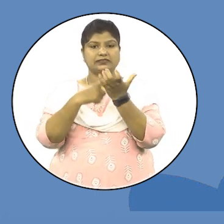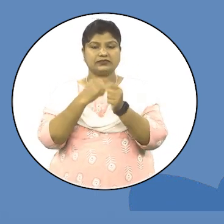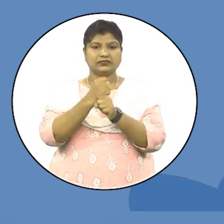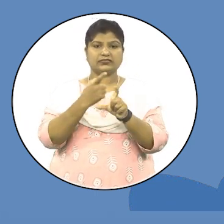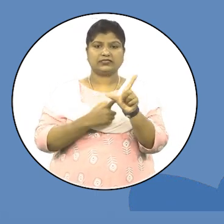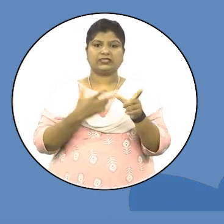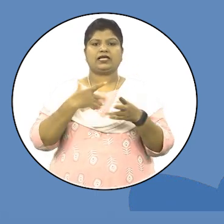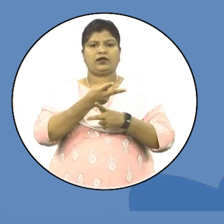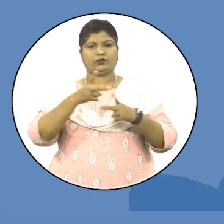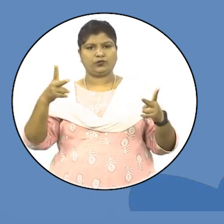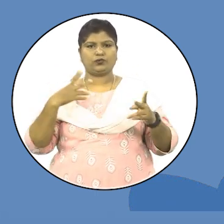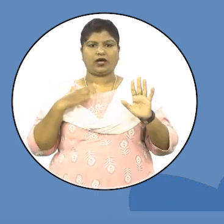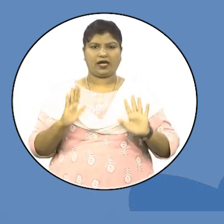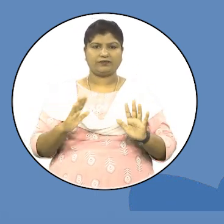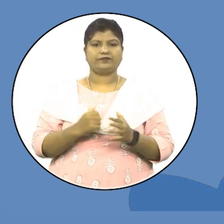ऊर्जा स्रोतों का